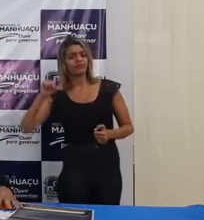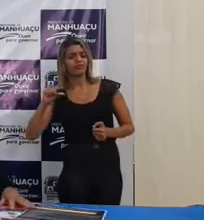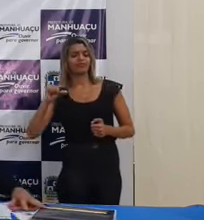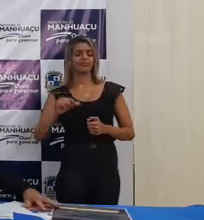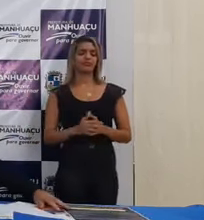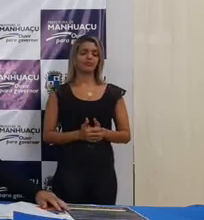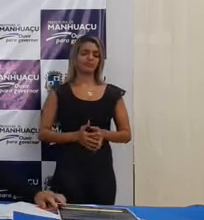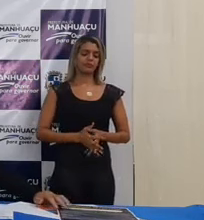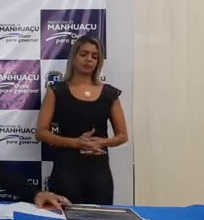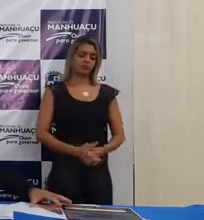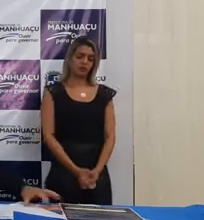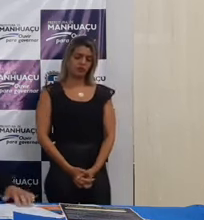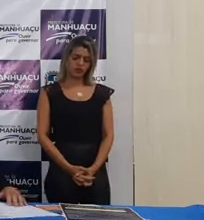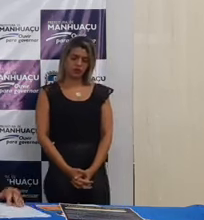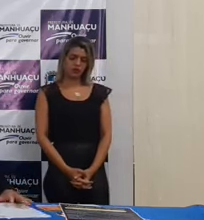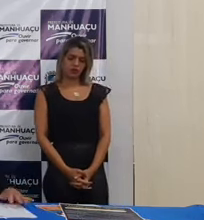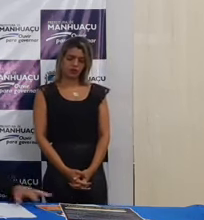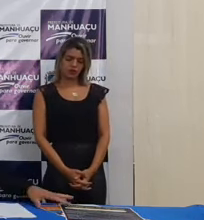frente.